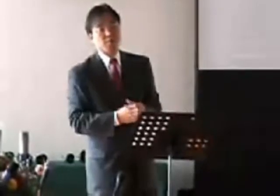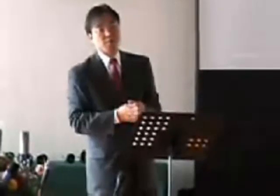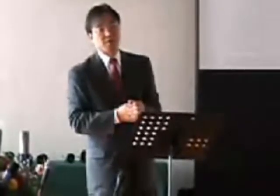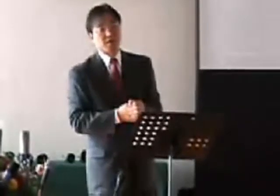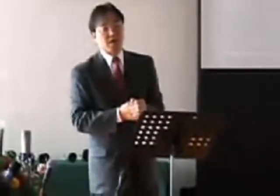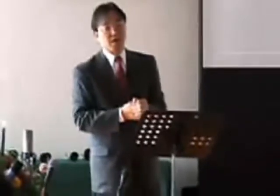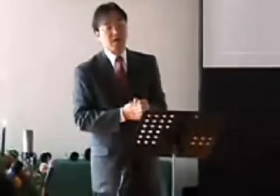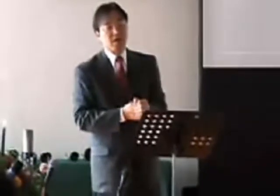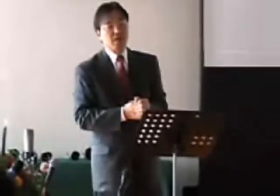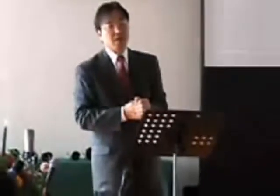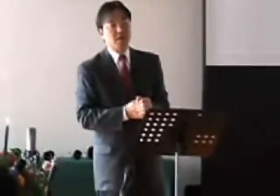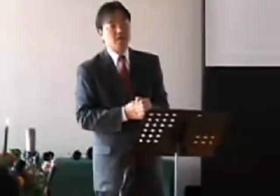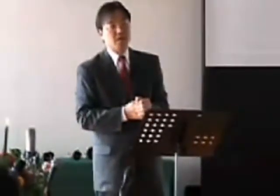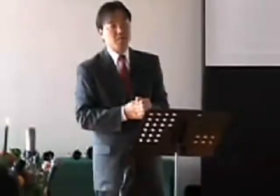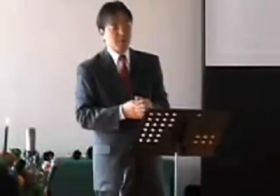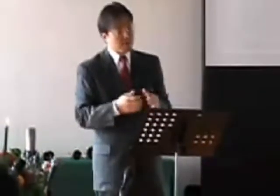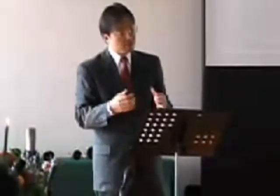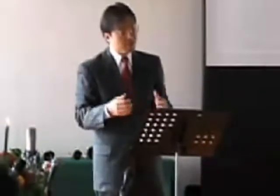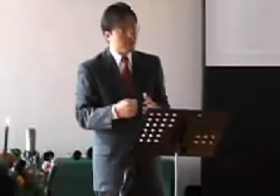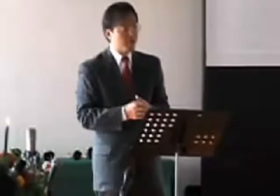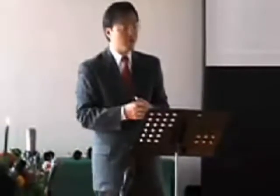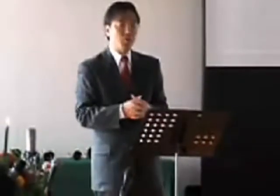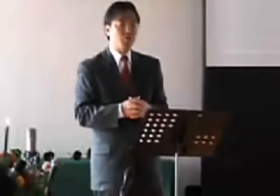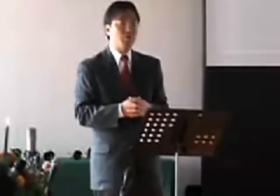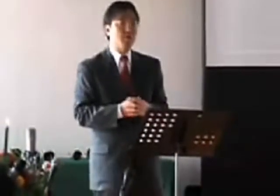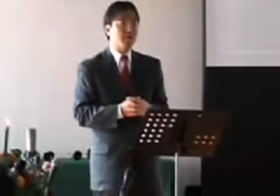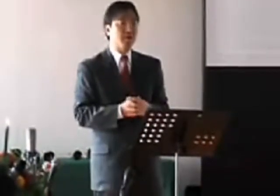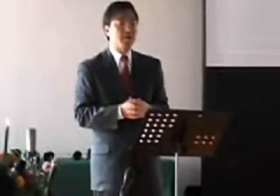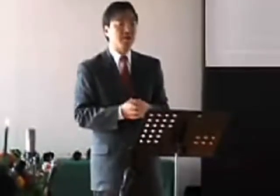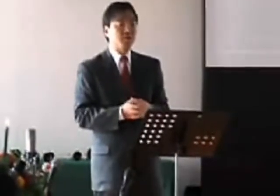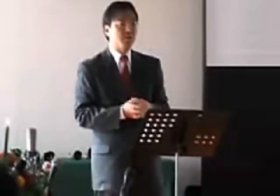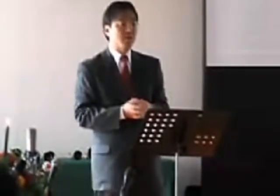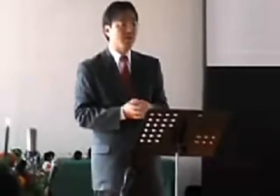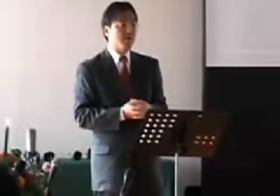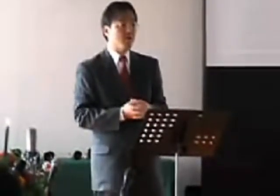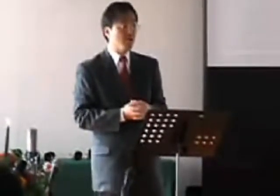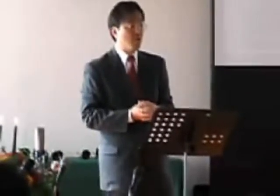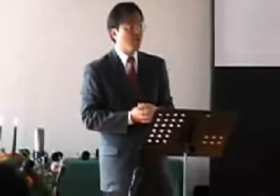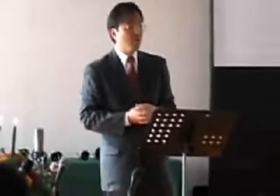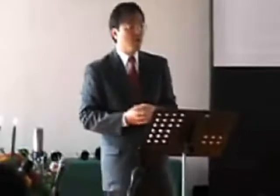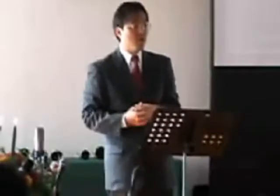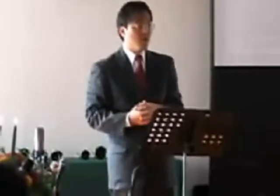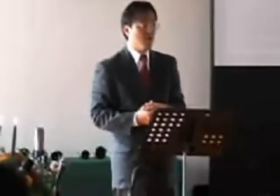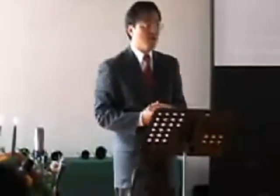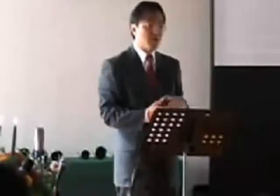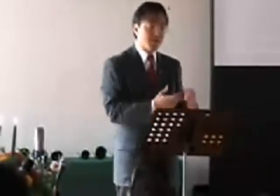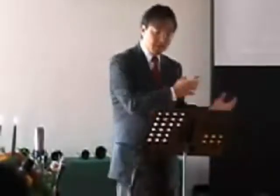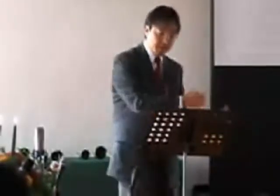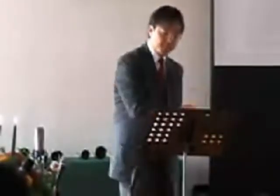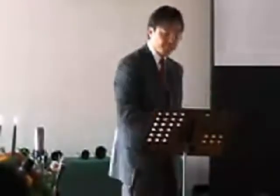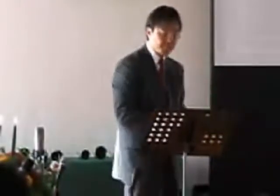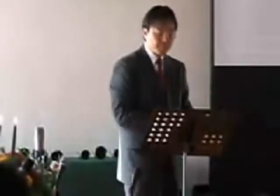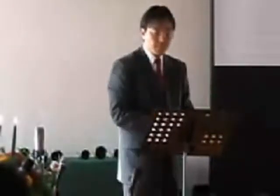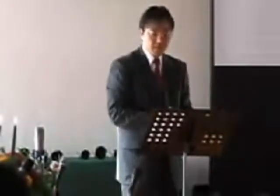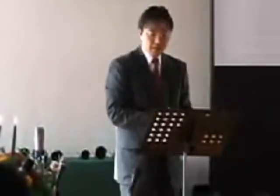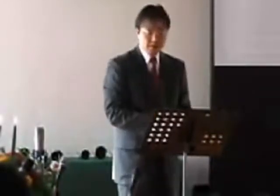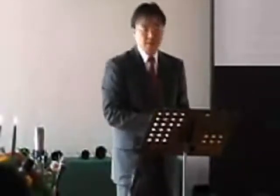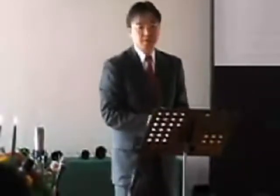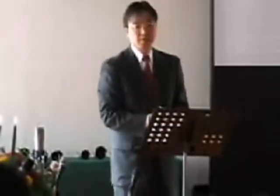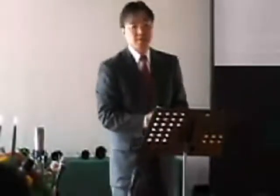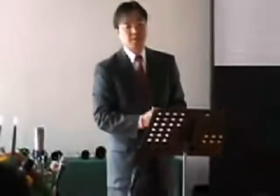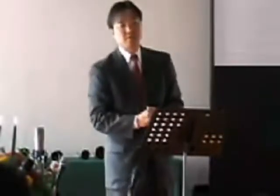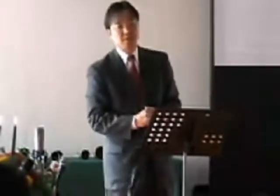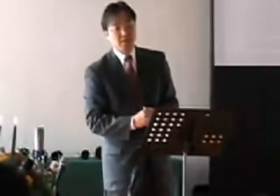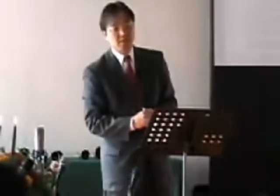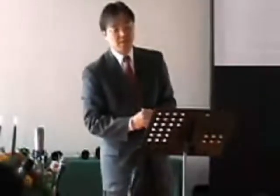ったんですね。だからキャラバンっていうんです。でこの博士たちは、まあ、それだけの高価なもの